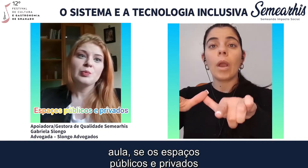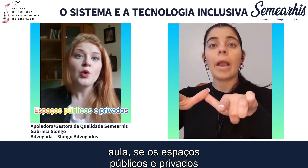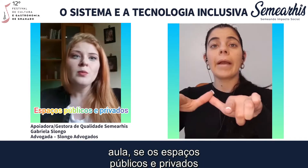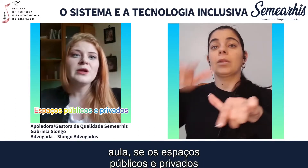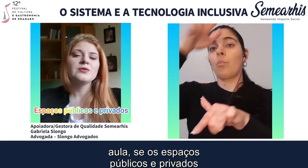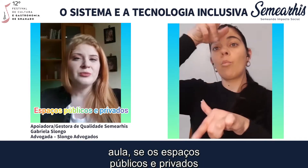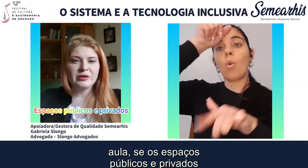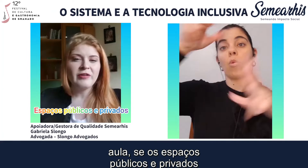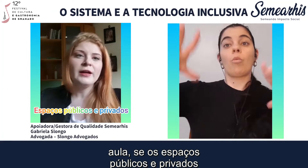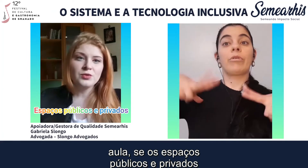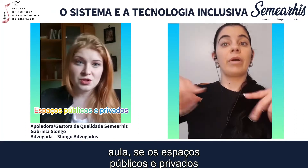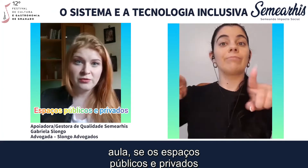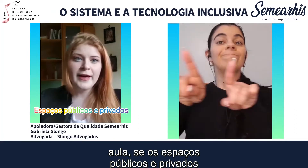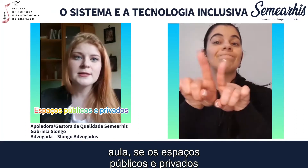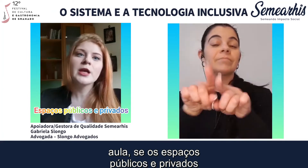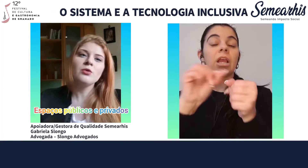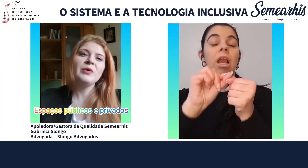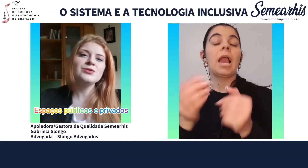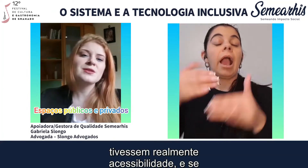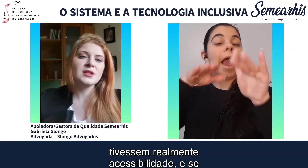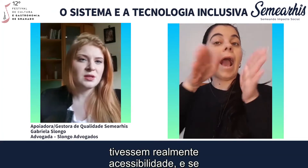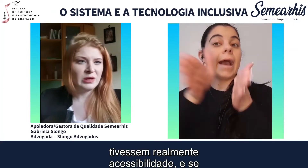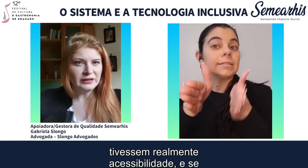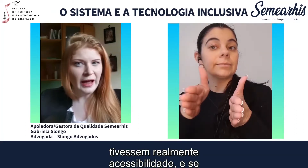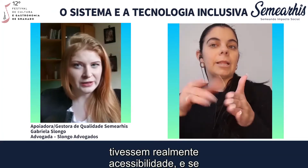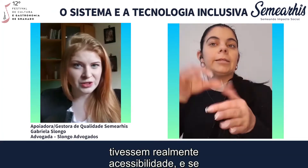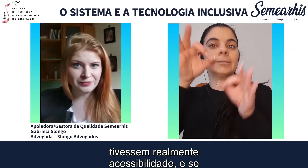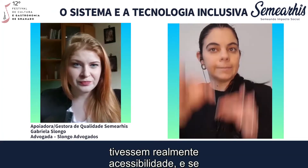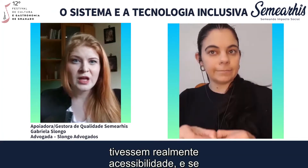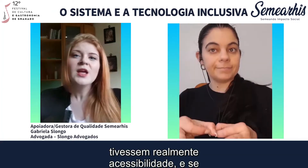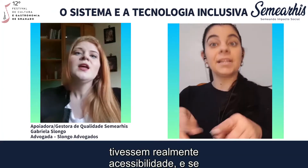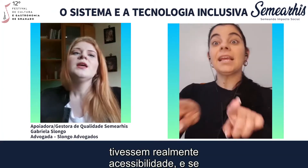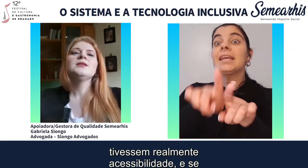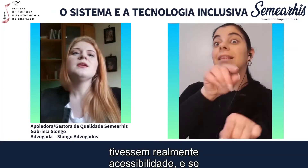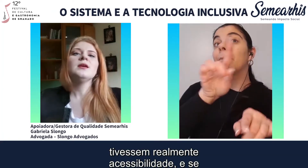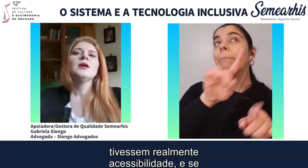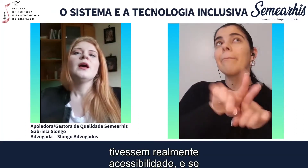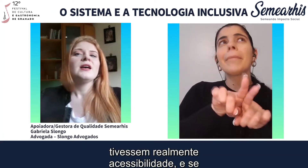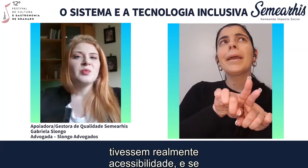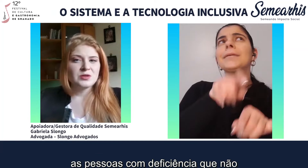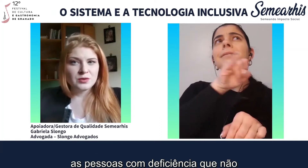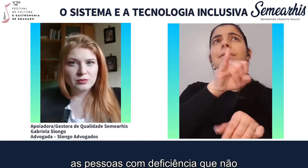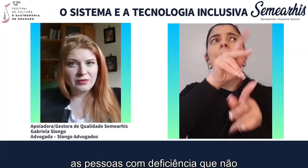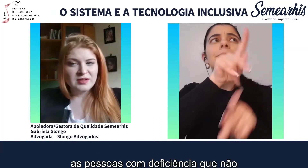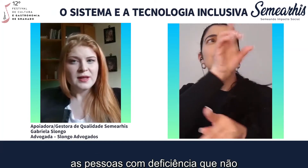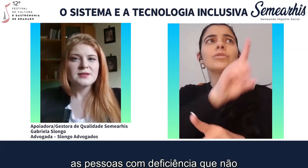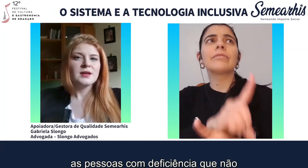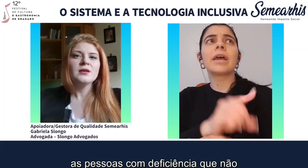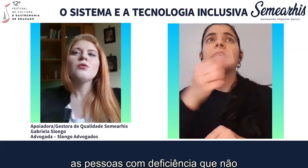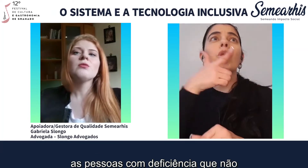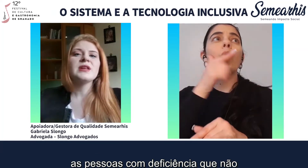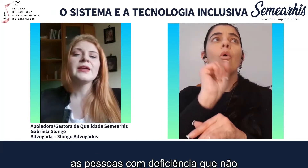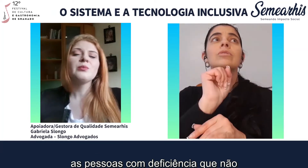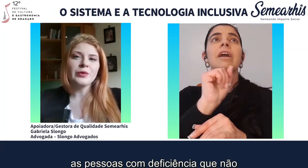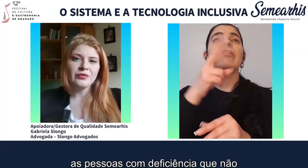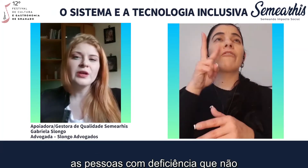espaços públicos e privados tivessem realmente acessibilidade e se as pessoas com deficiência que